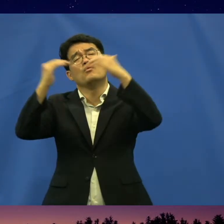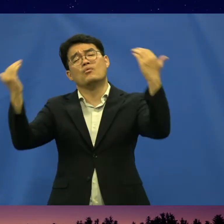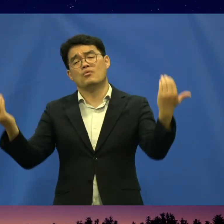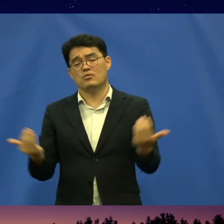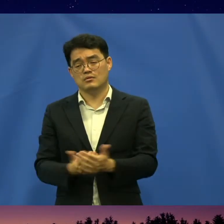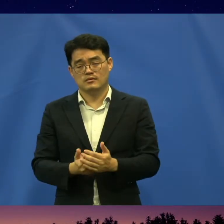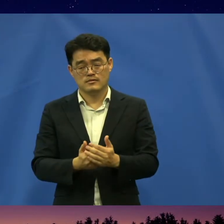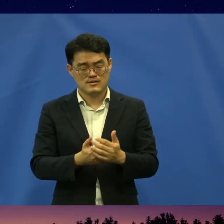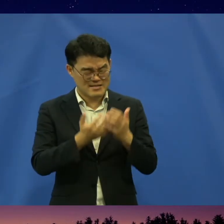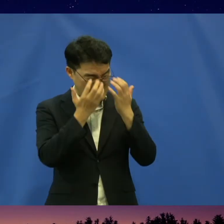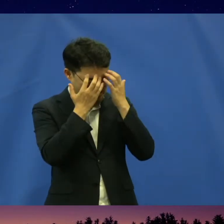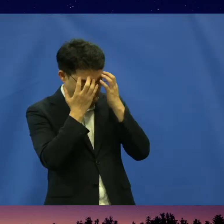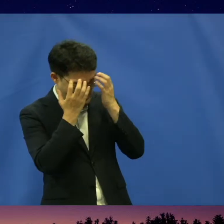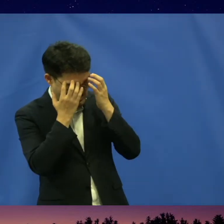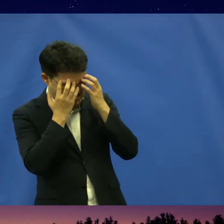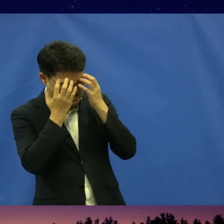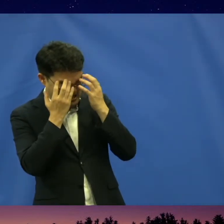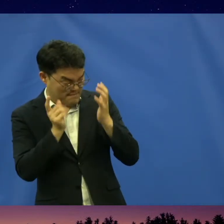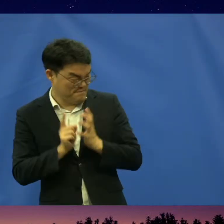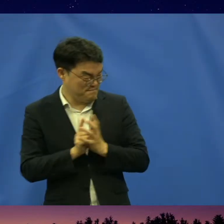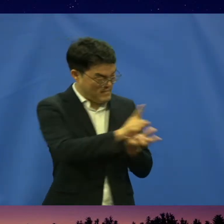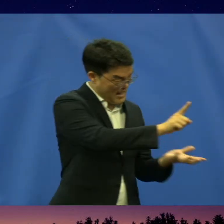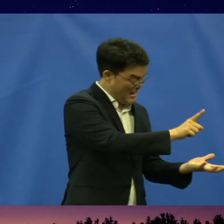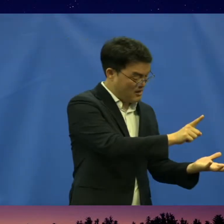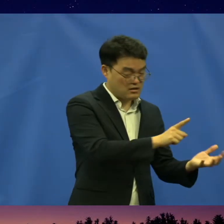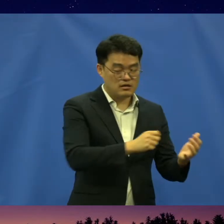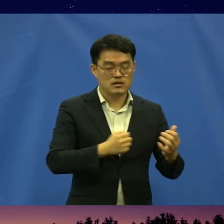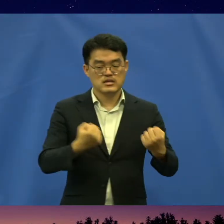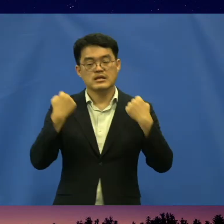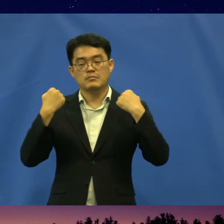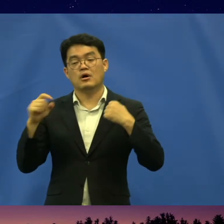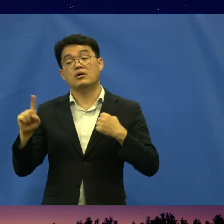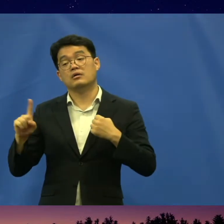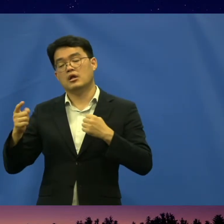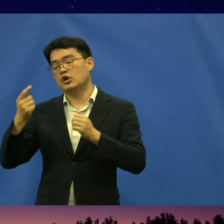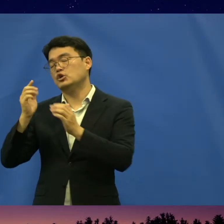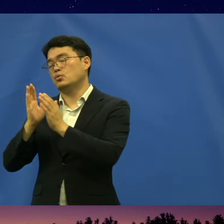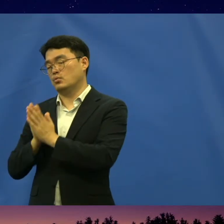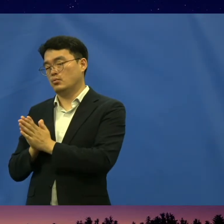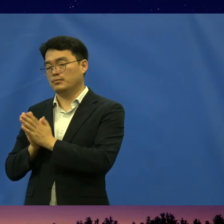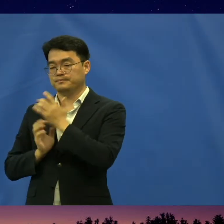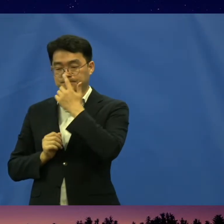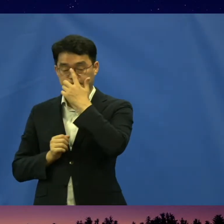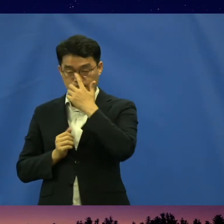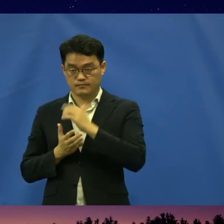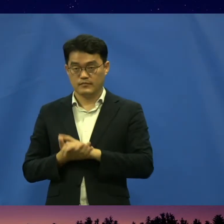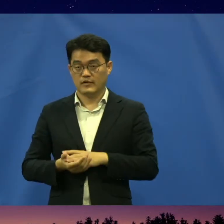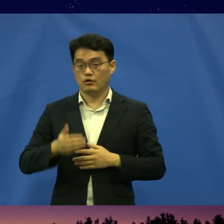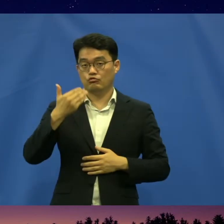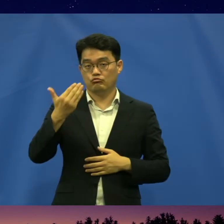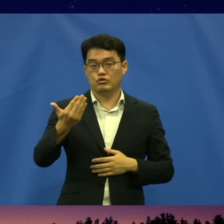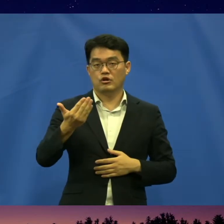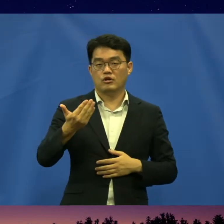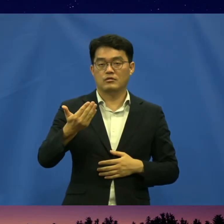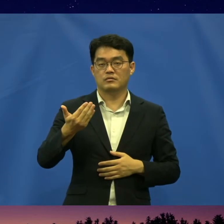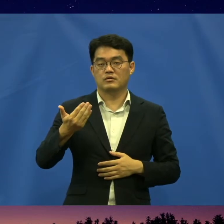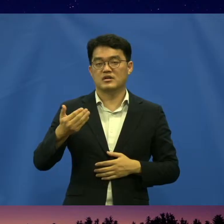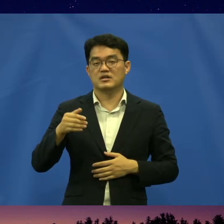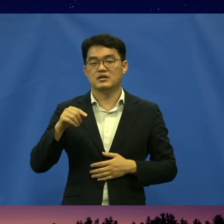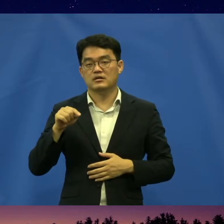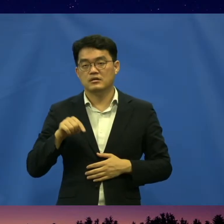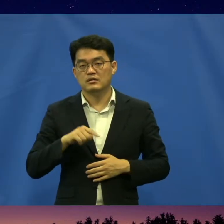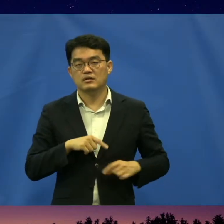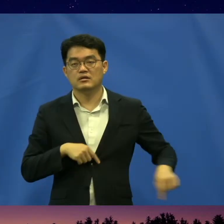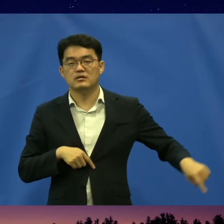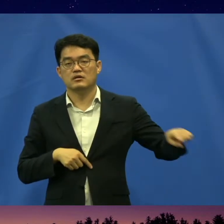힘은 기도에서 나왔어요. 자, 9절과 14절 한번 볼까요? 9절을 보면 이는 그들이 다 우리를 두렵게 하고자 하여 말하기를